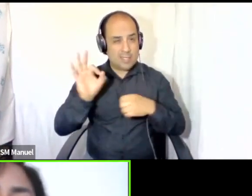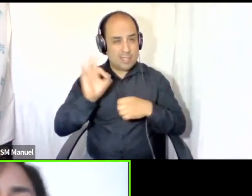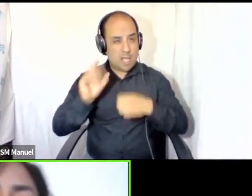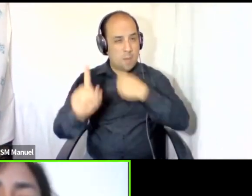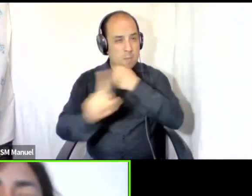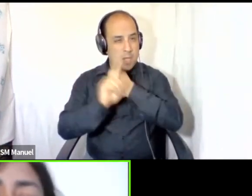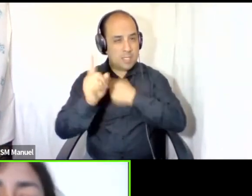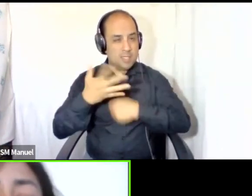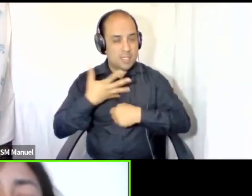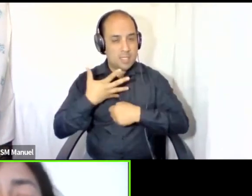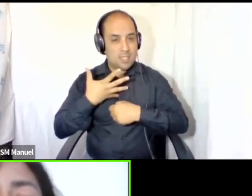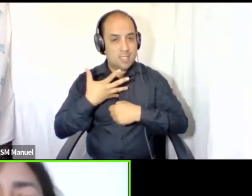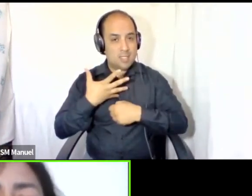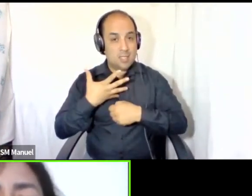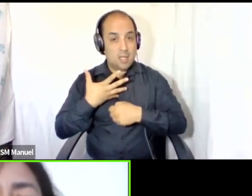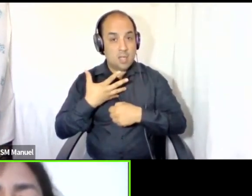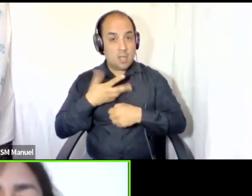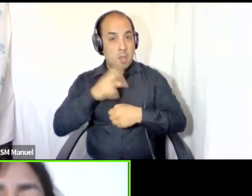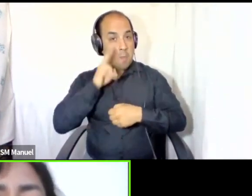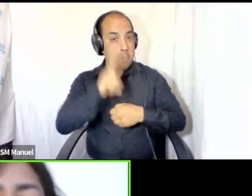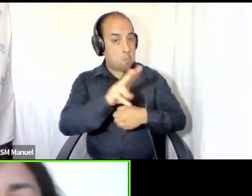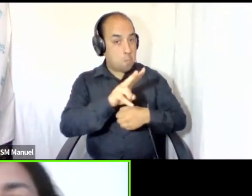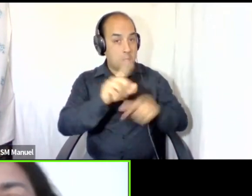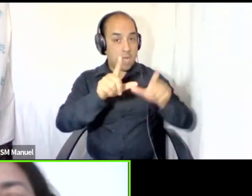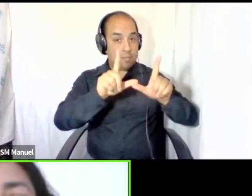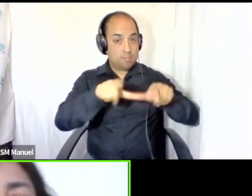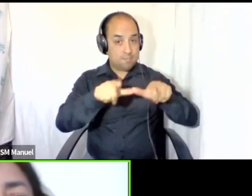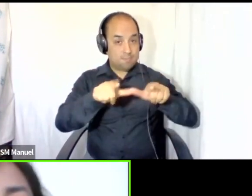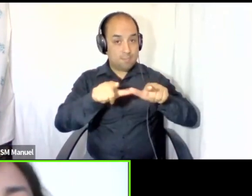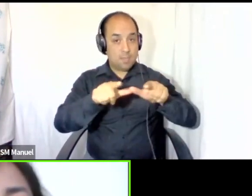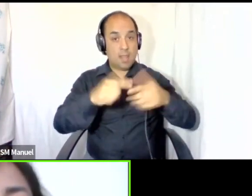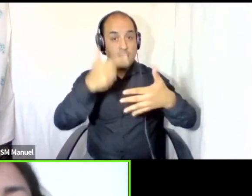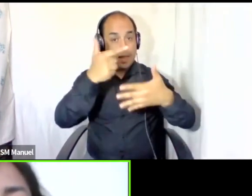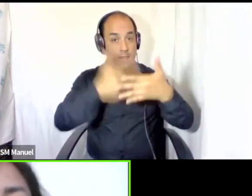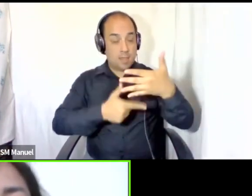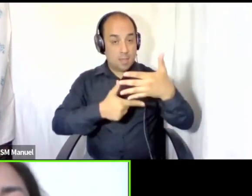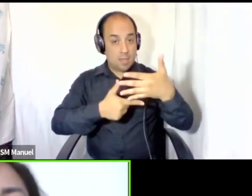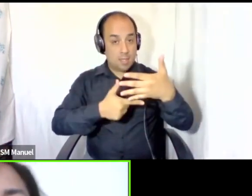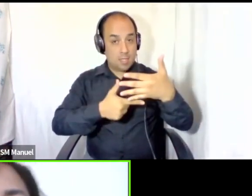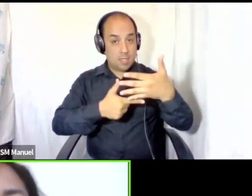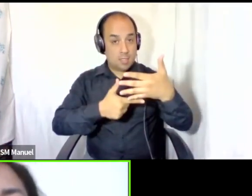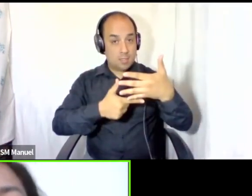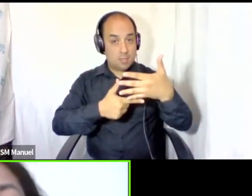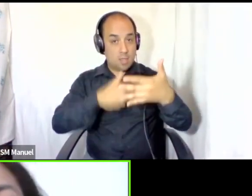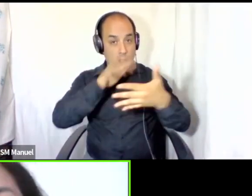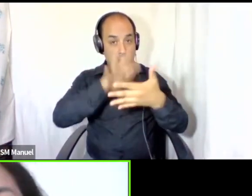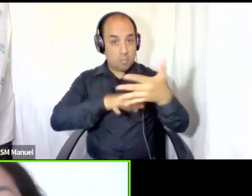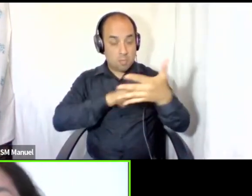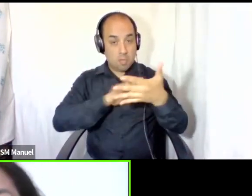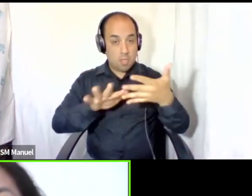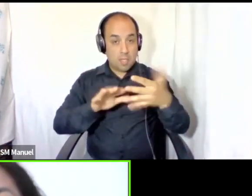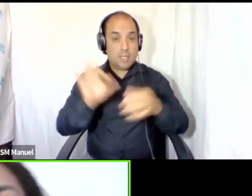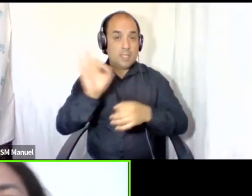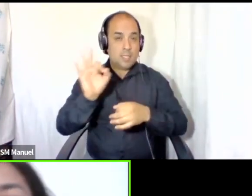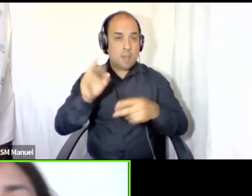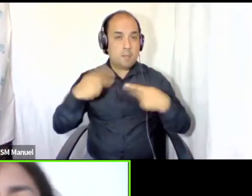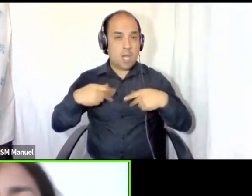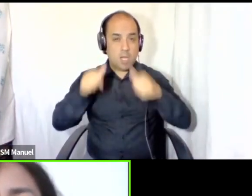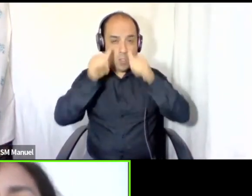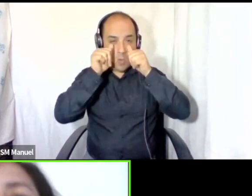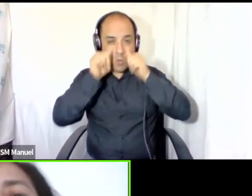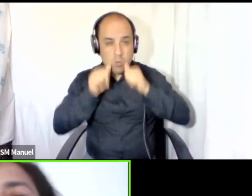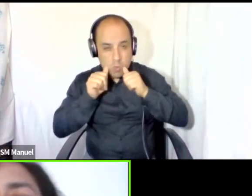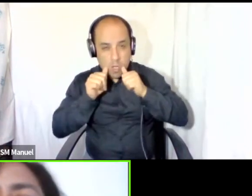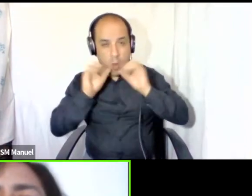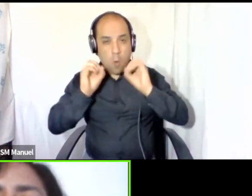para ubicar el link, para pasar la lista, sobre todo aquellas personas débiles visuales o personas ciegas